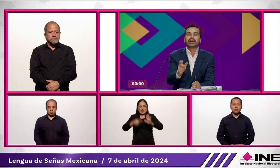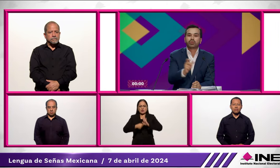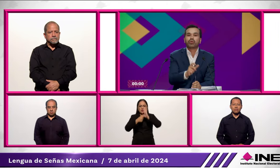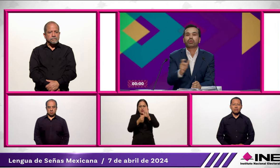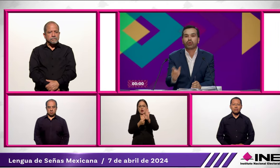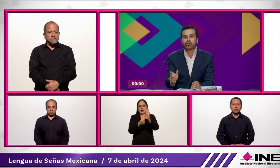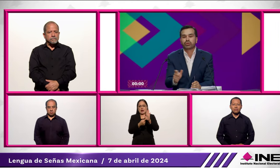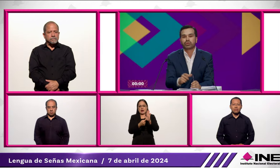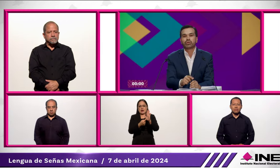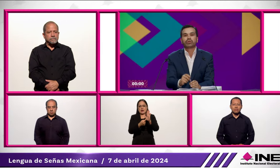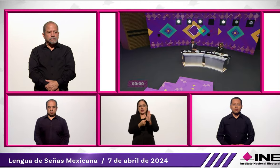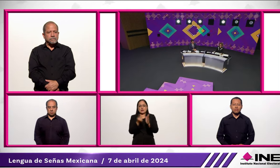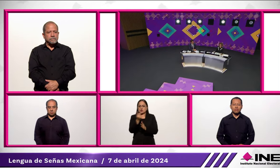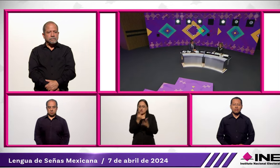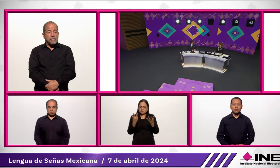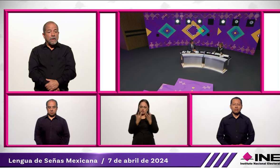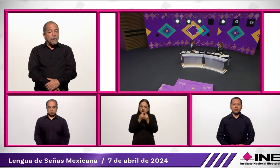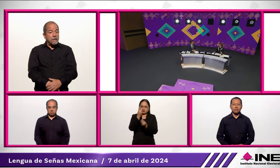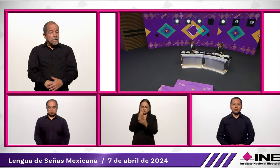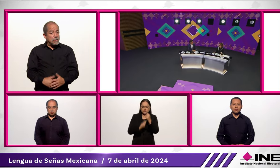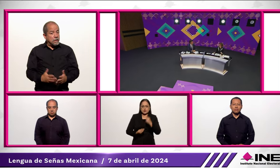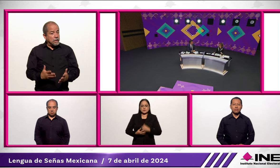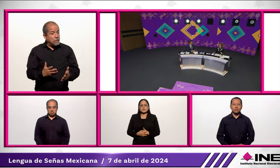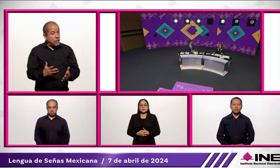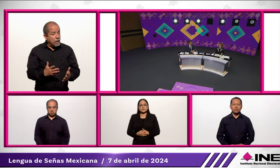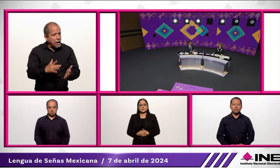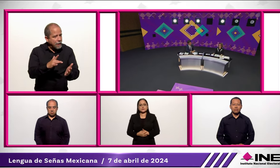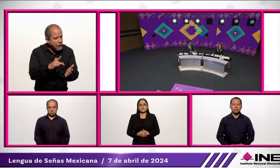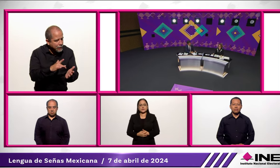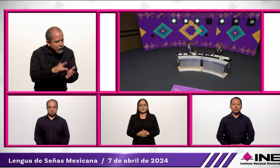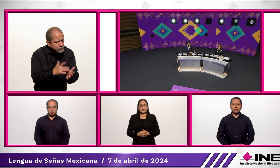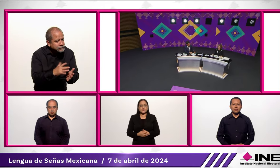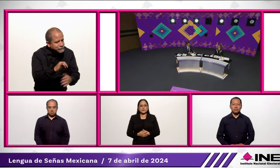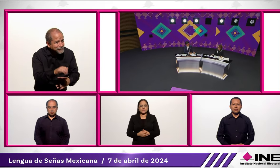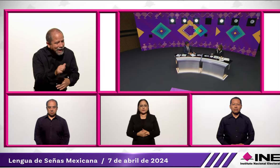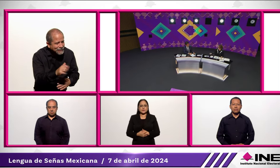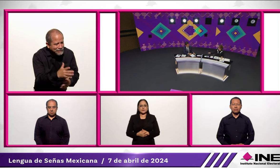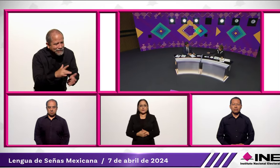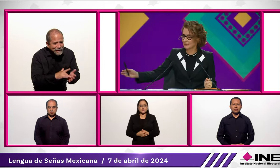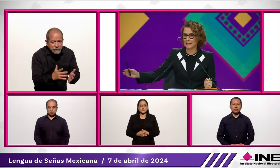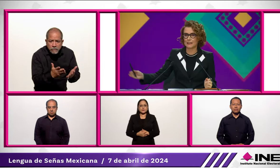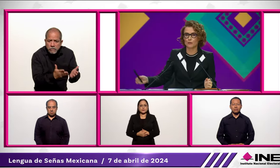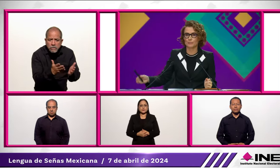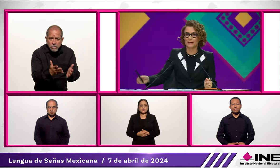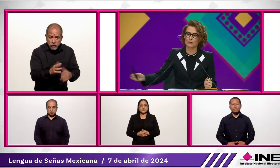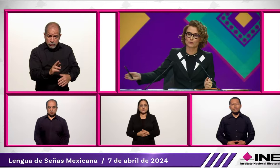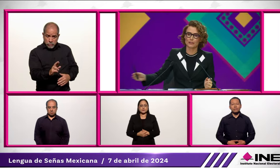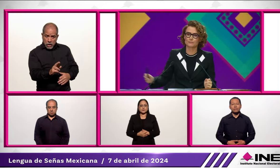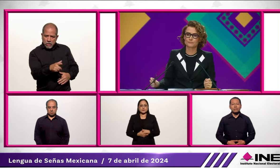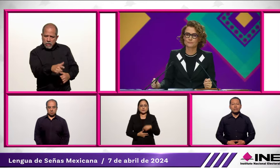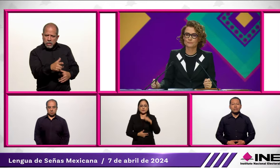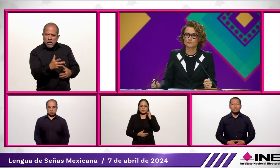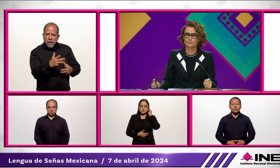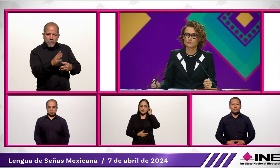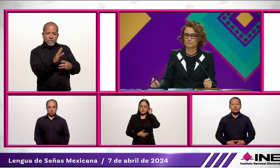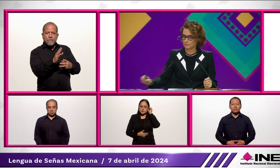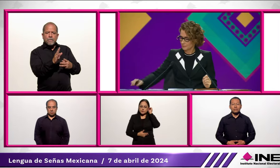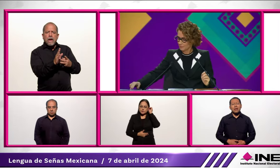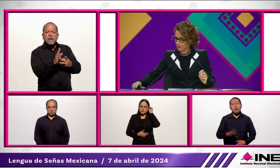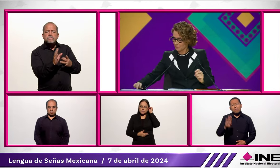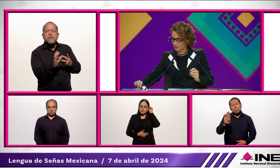binomio es uno con lo otro. Gracias, candidato Máynez. Candidata Xochitl Gálvez, ¿C o B o C?